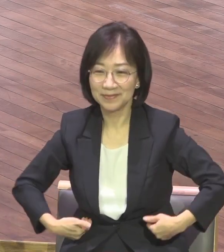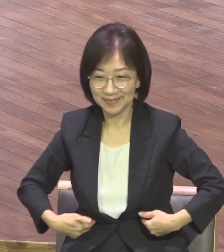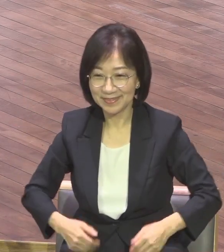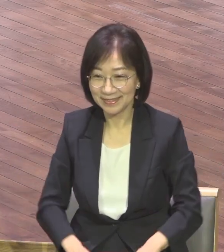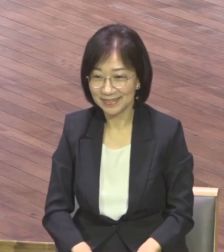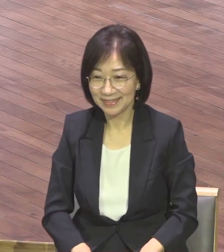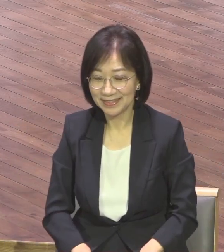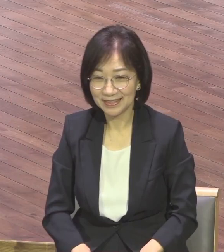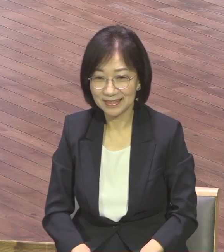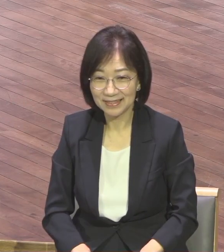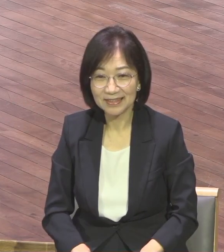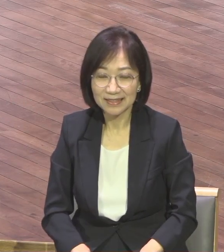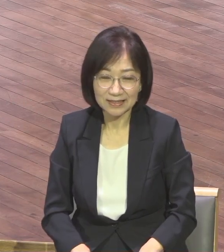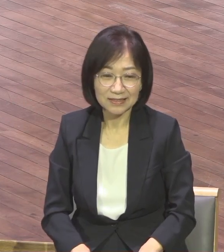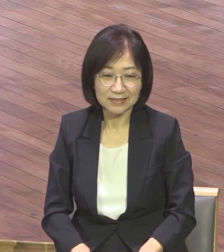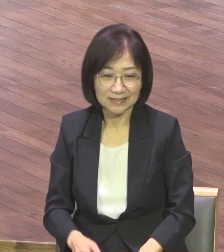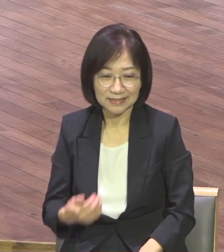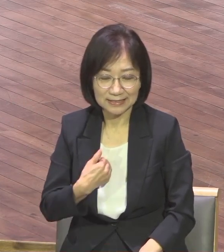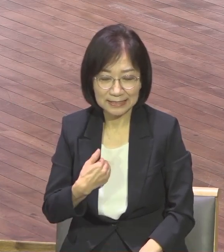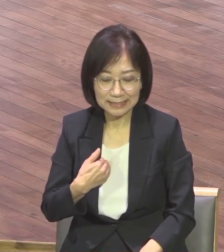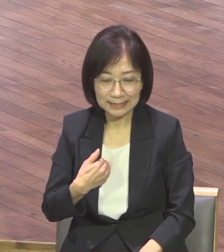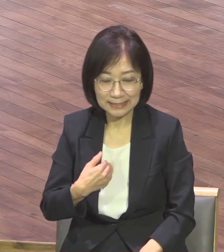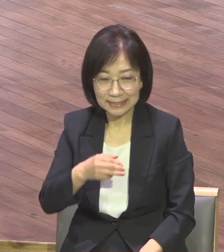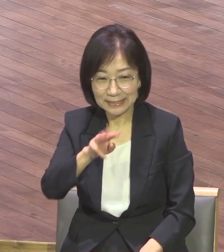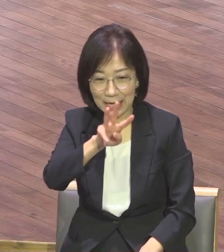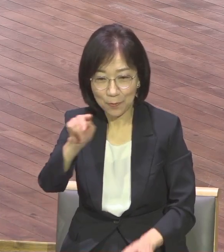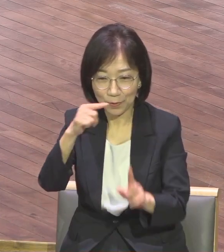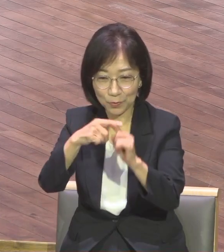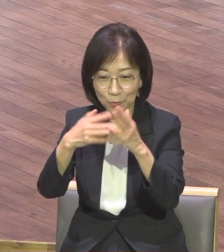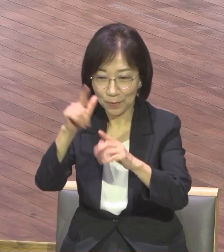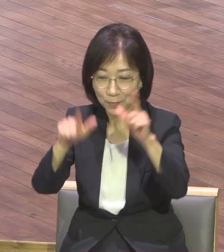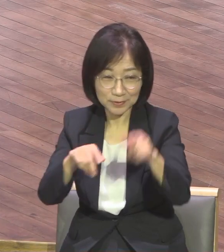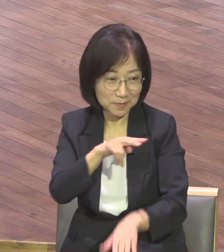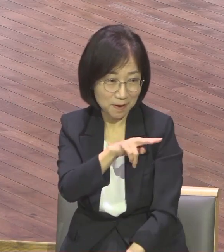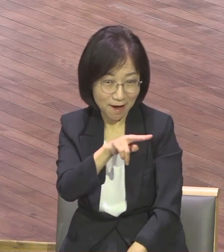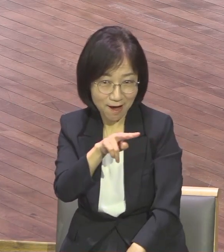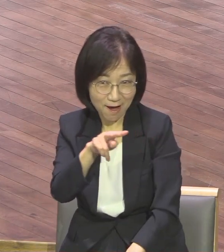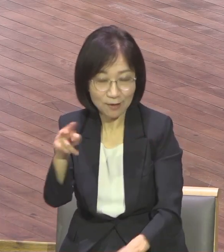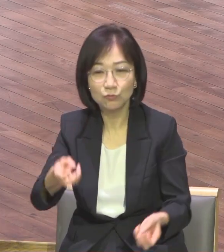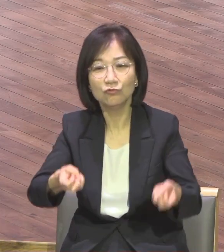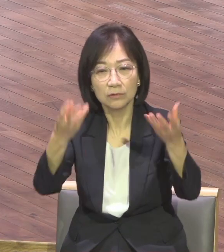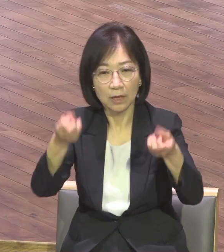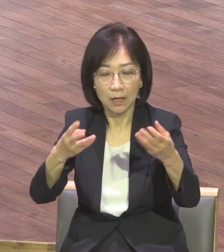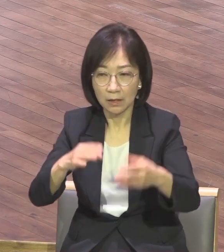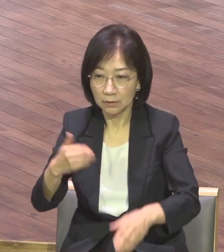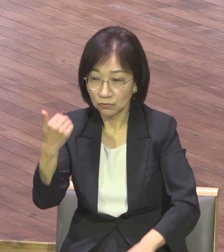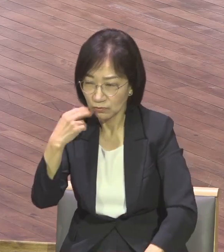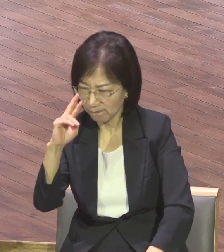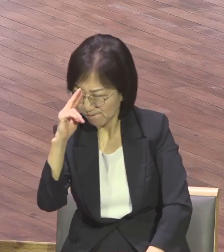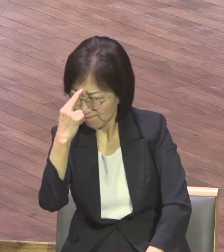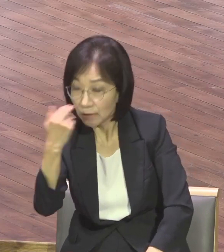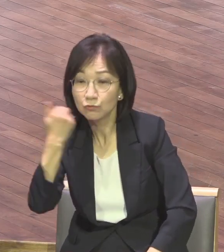영교회는 어디 가든지 제가 보면 축제야. 그냥 인상 선한 사람이 아무도 없어.